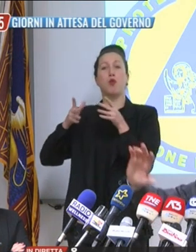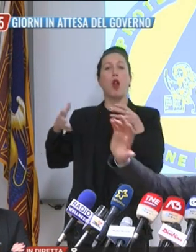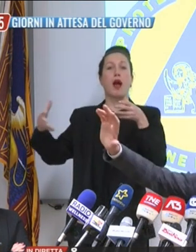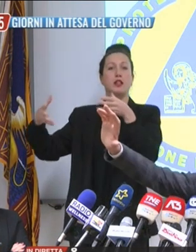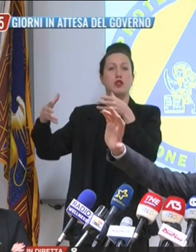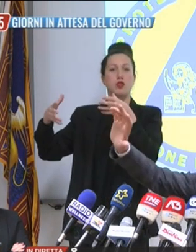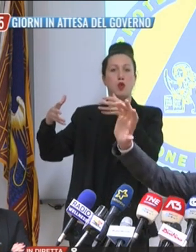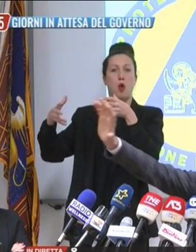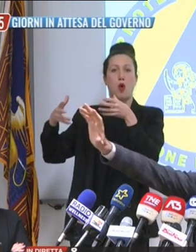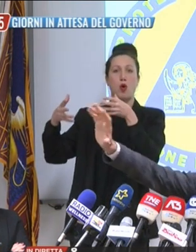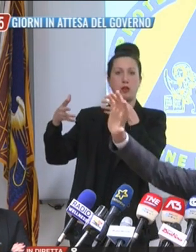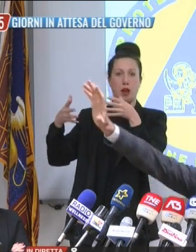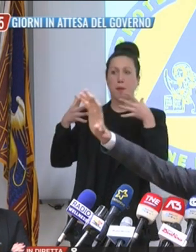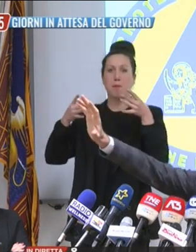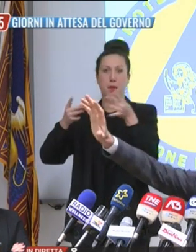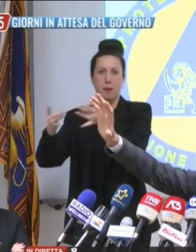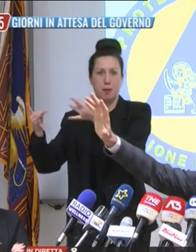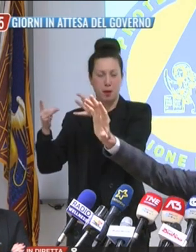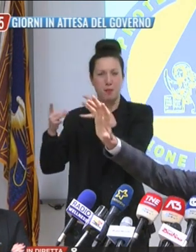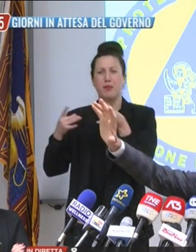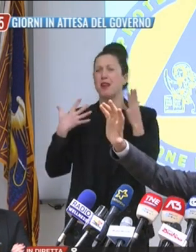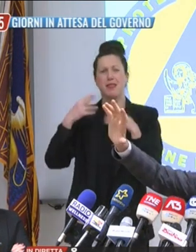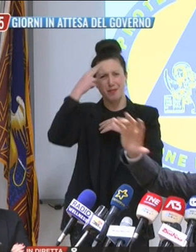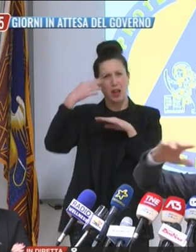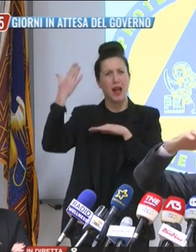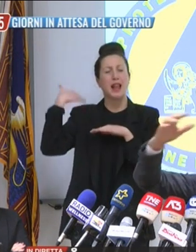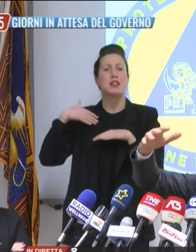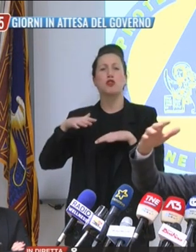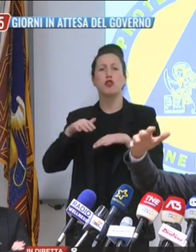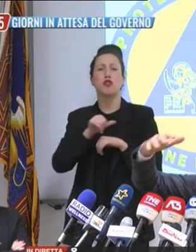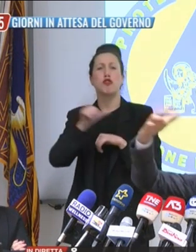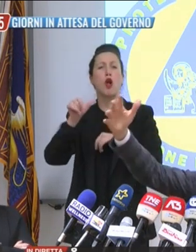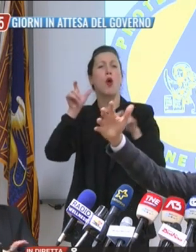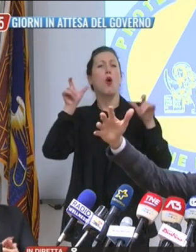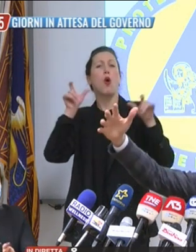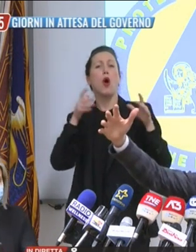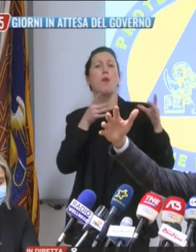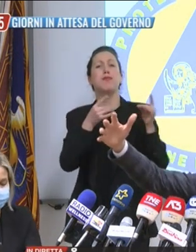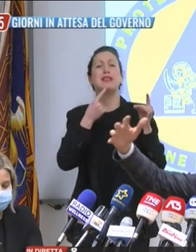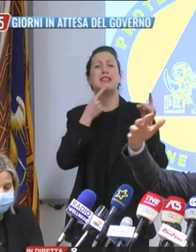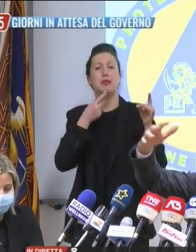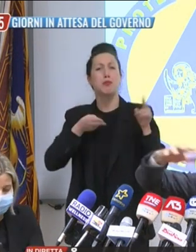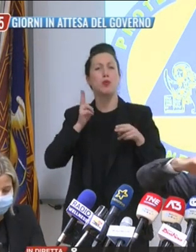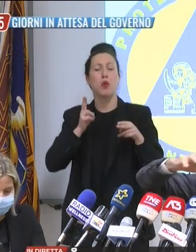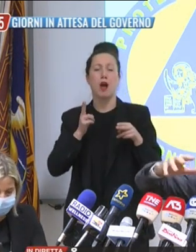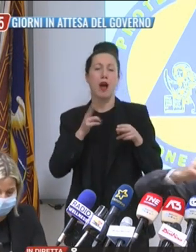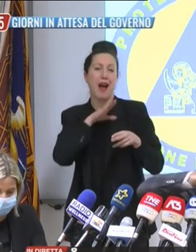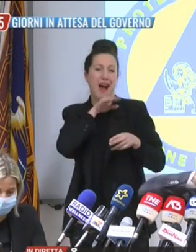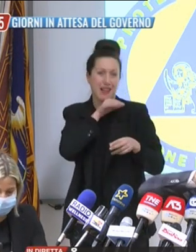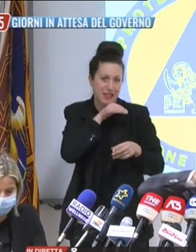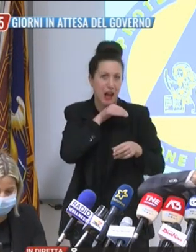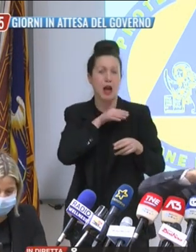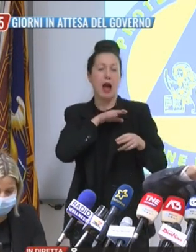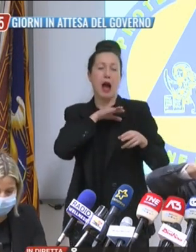dedicata esclusivamente agli over, no? Come dicevamo, agli anziani e ai super anziani. Poi abbiamo visto